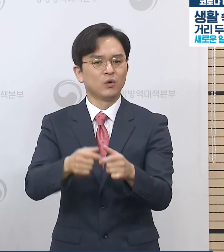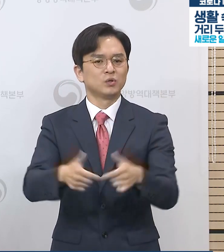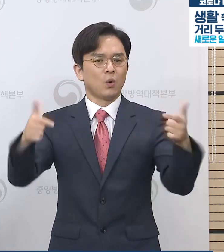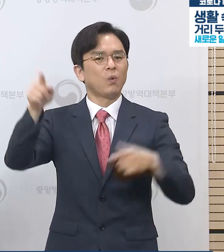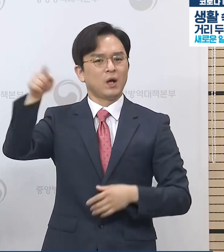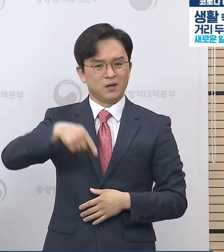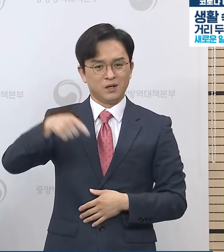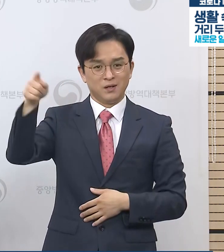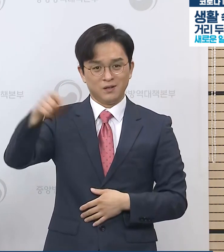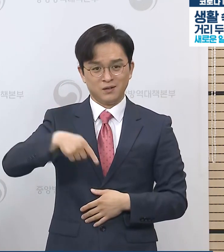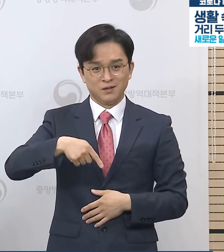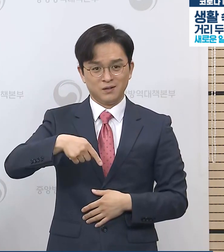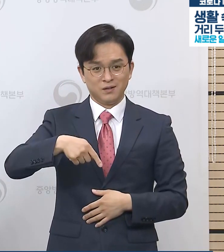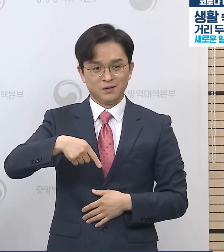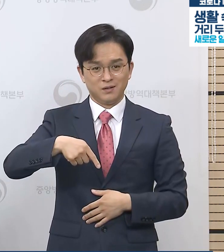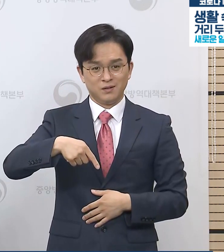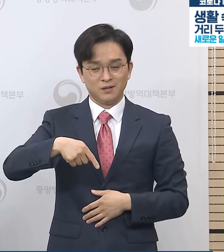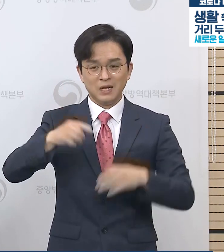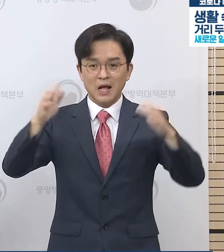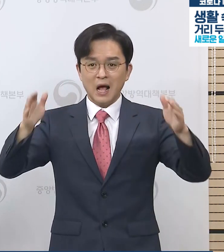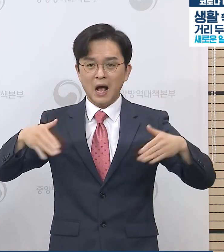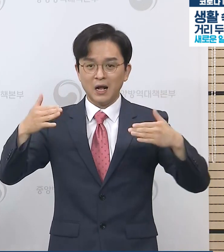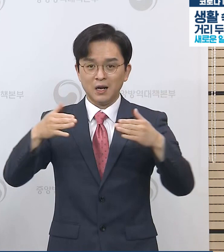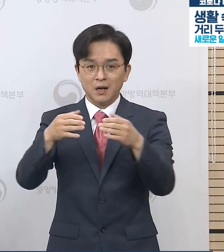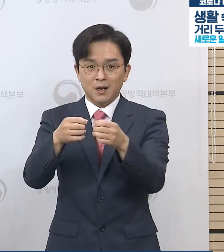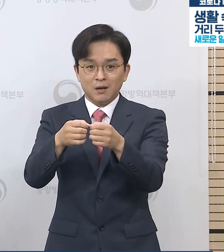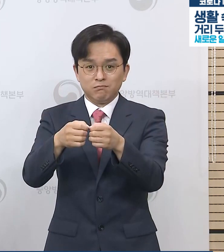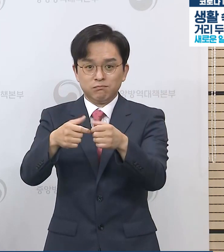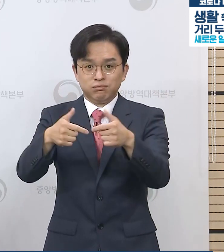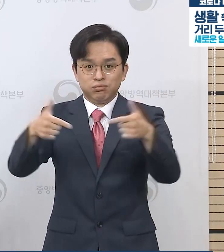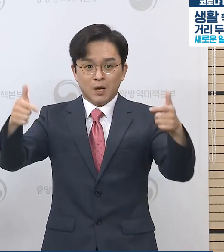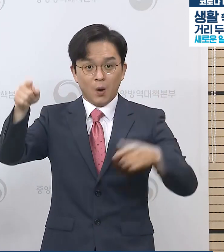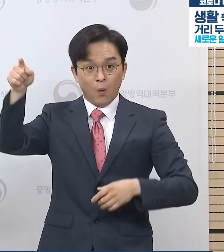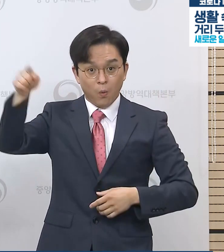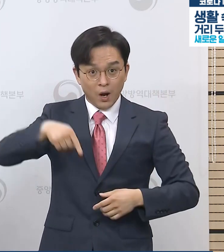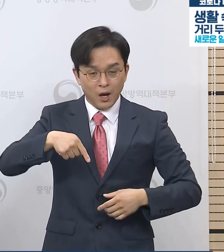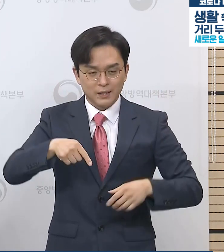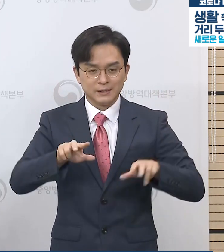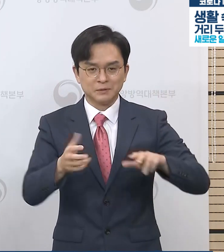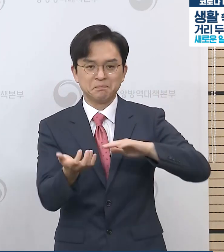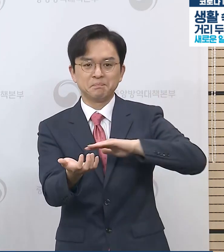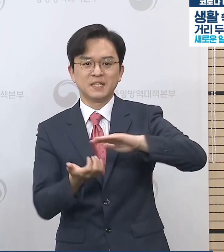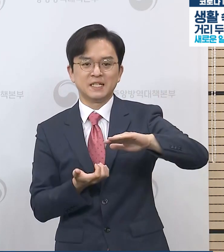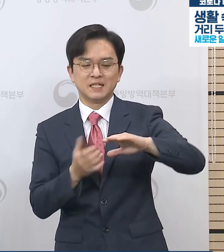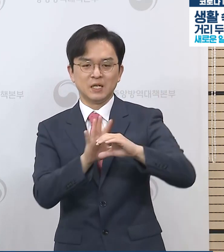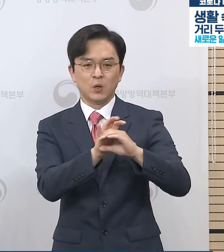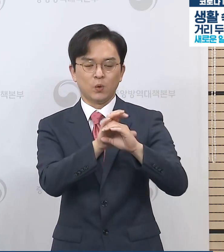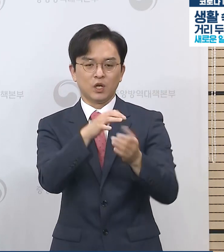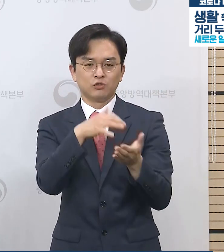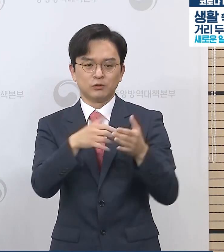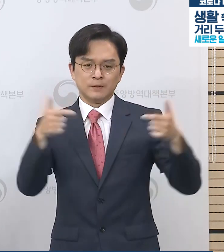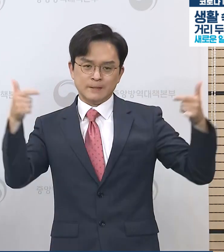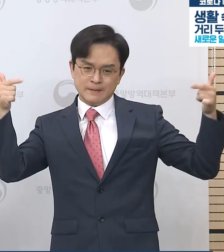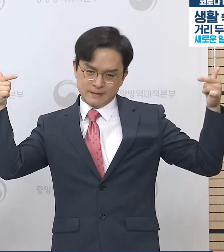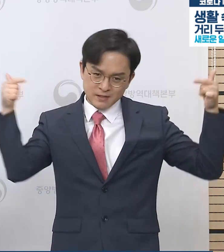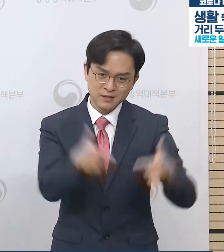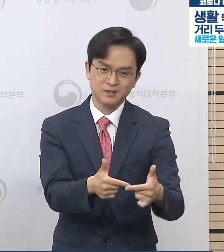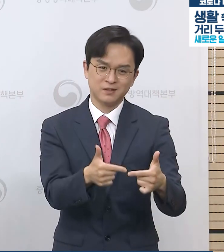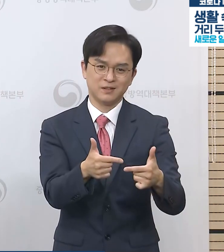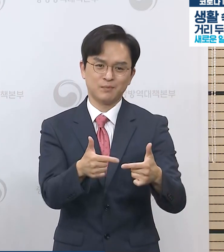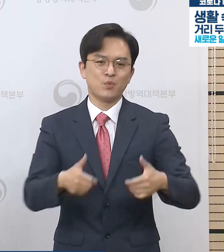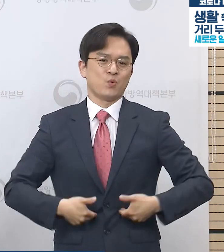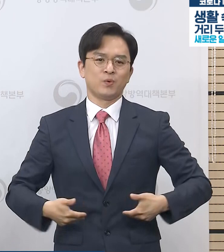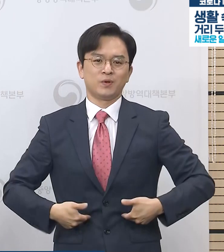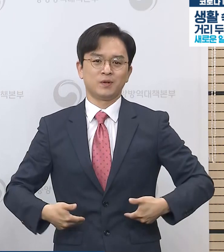그 이전에 바로 지금이 코로나19를 최대한 눌러놓을 수 있는 마지막 기회일지